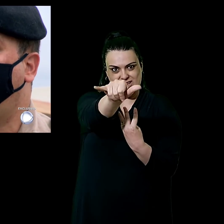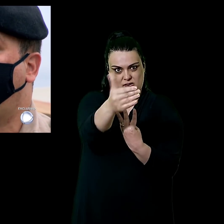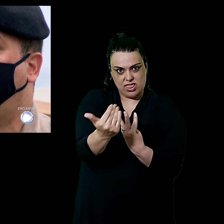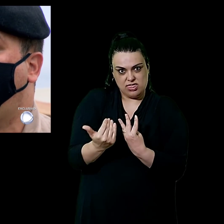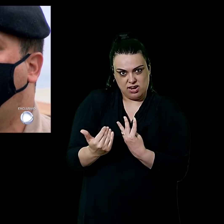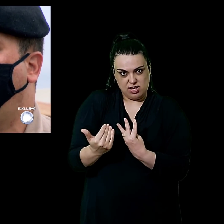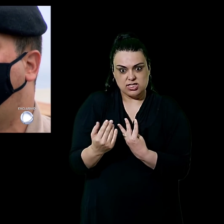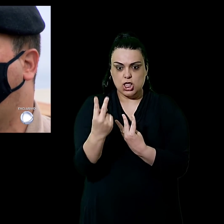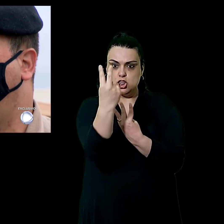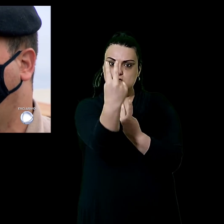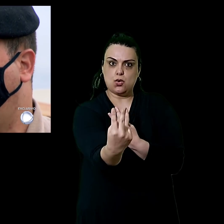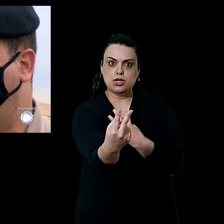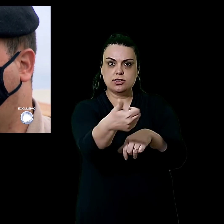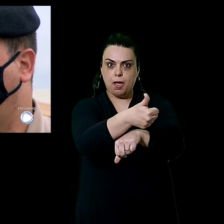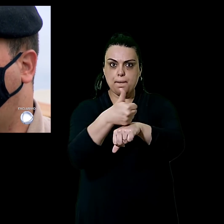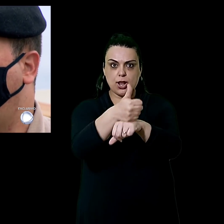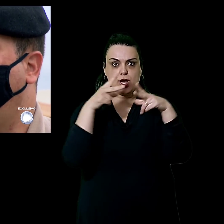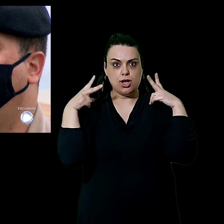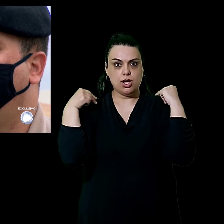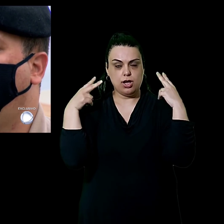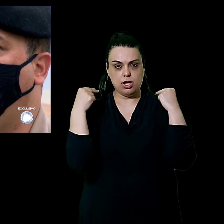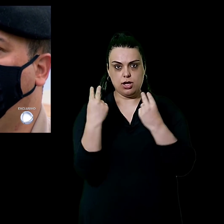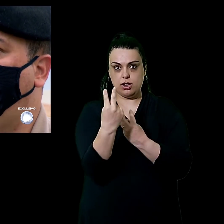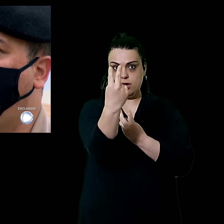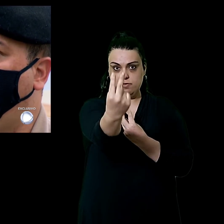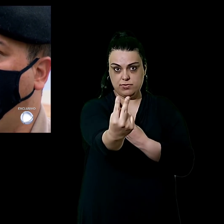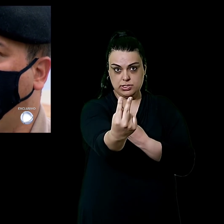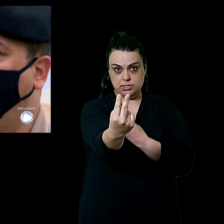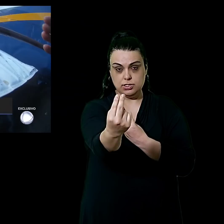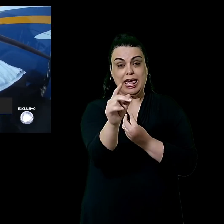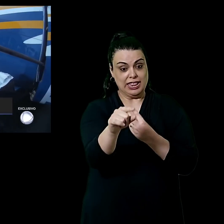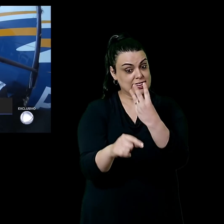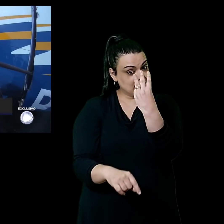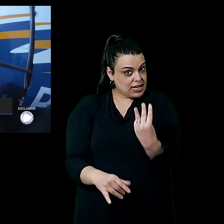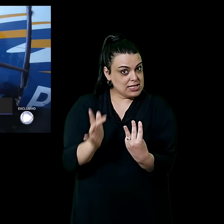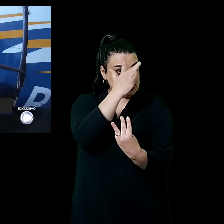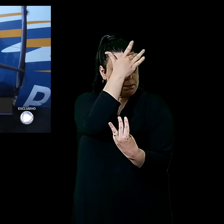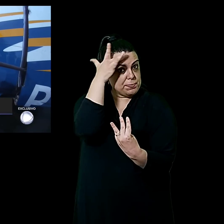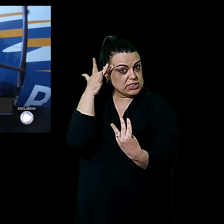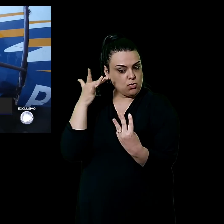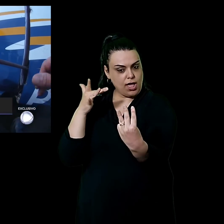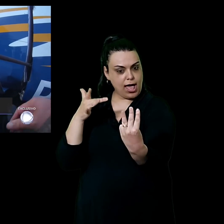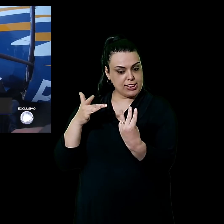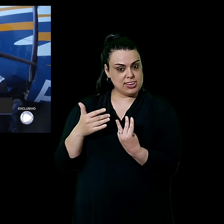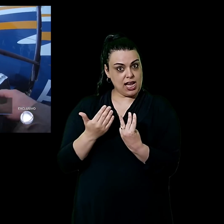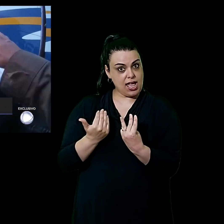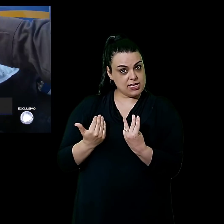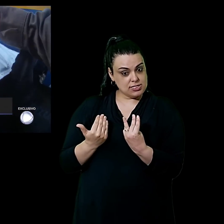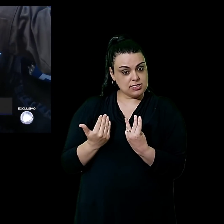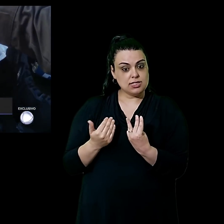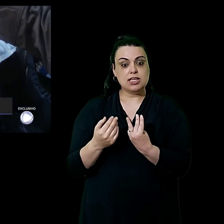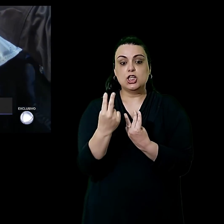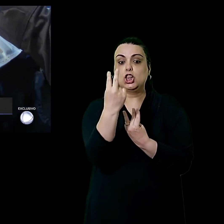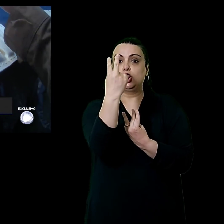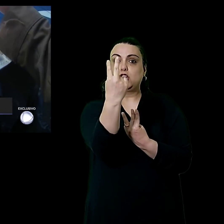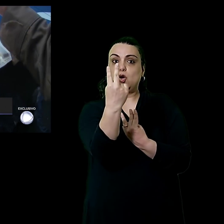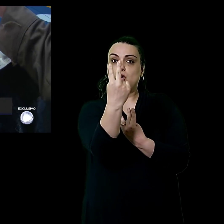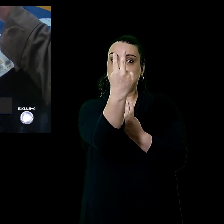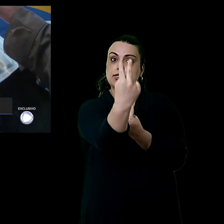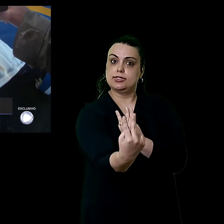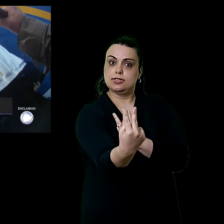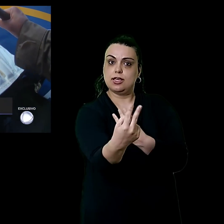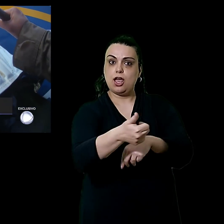tinham 2 tripulantes, ou seja, o piloto. Tinham 3 passageiros na parte de trás da aeronave e ainda tinham